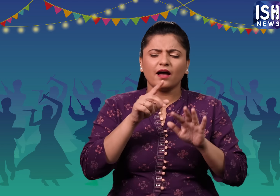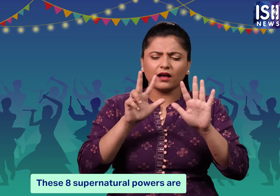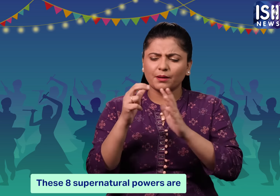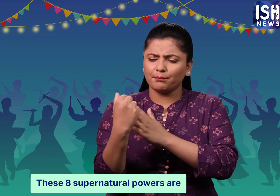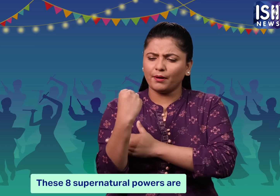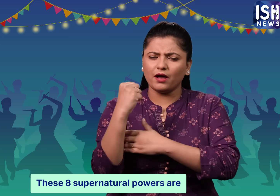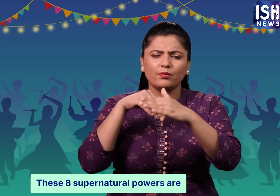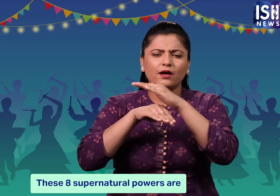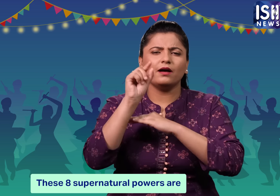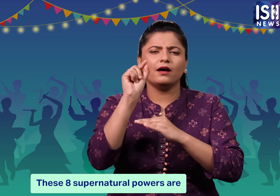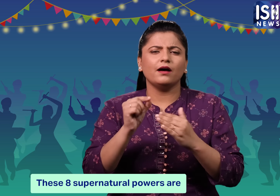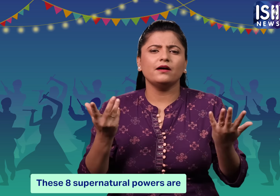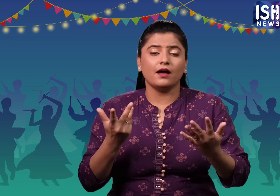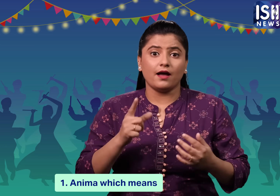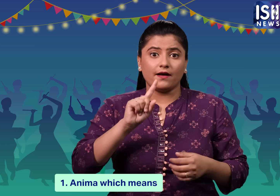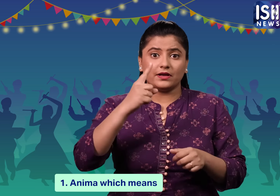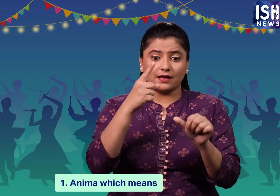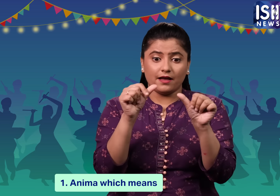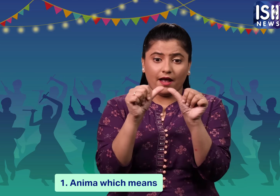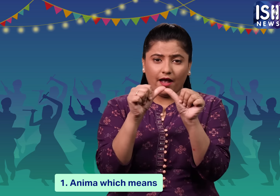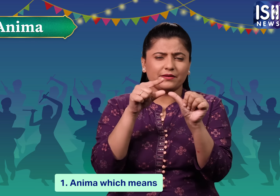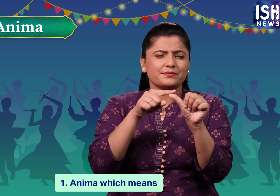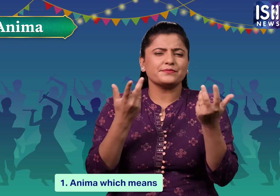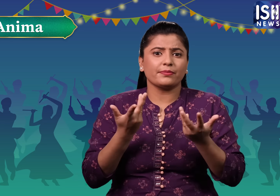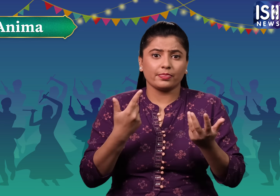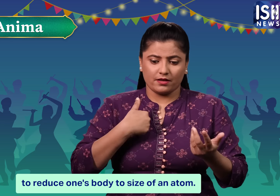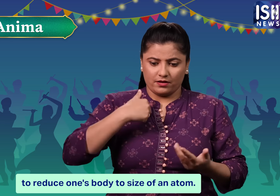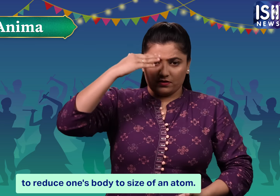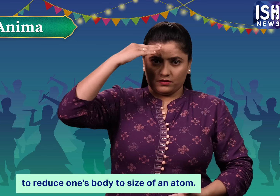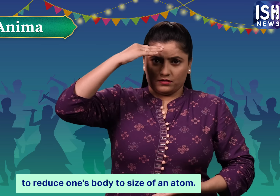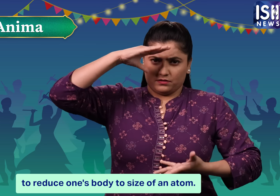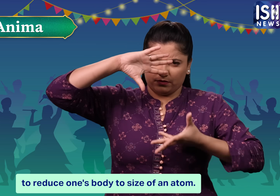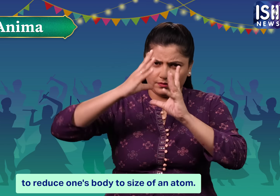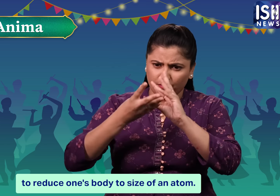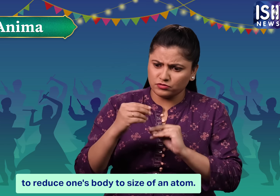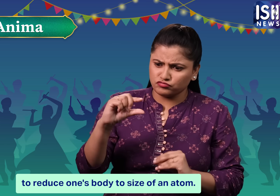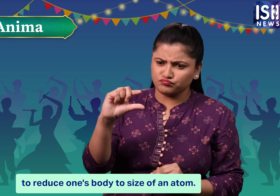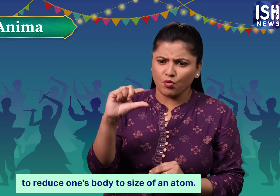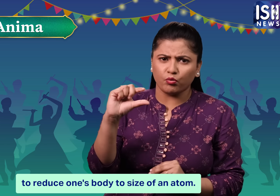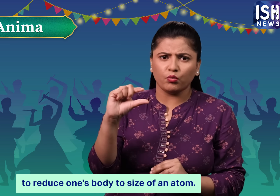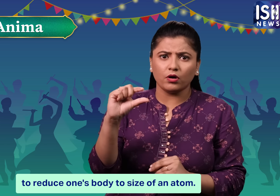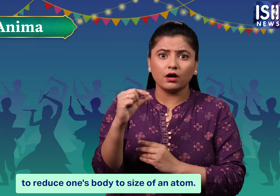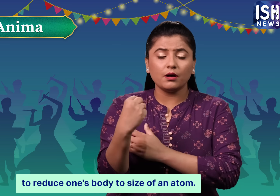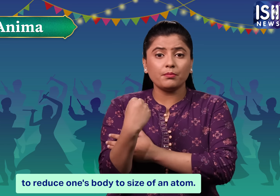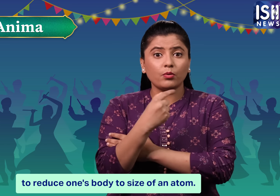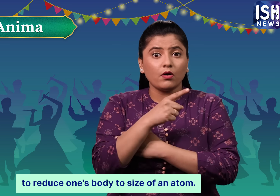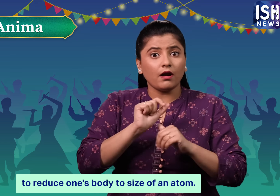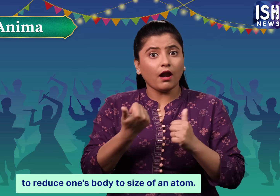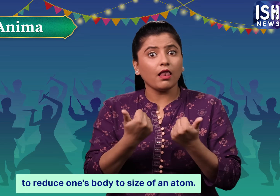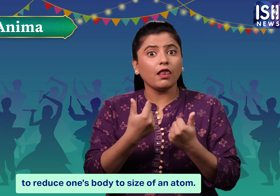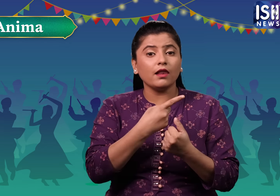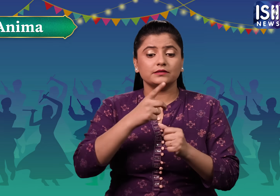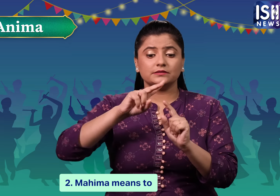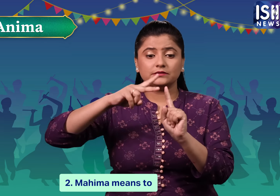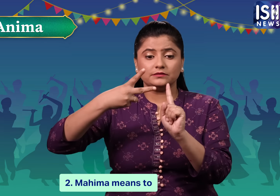ये 8 अलौकिक शक्तियां हैं। एक अनिमा, जिसका अर्थ है किसी के शरीर को एक परमाणु के आकार में छोटा कर देना।